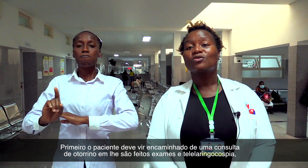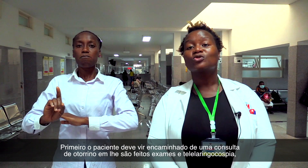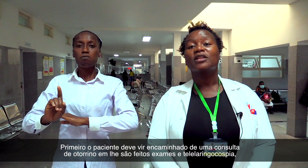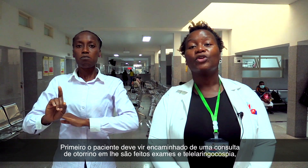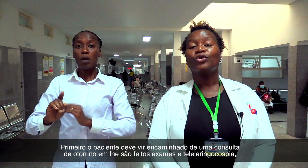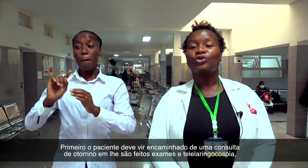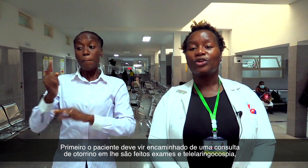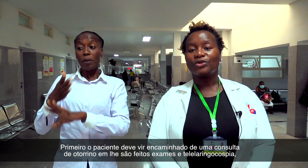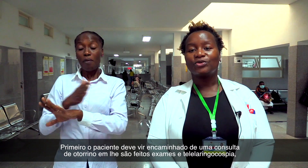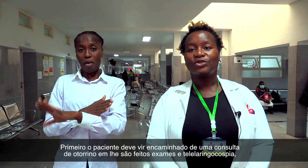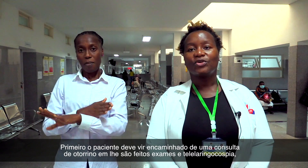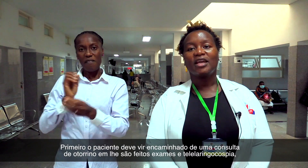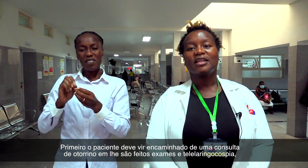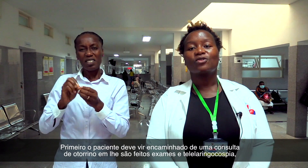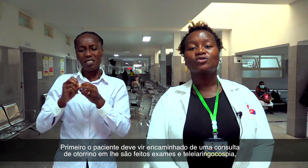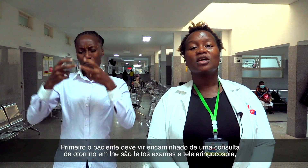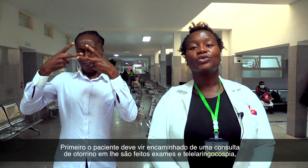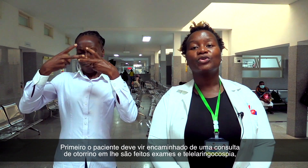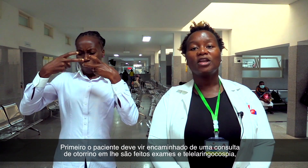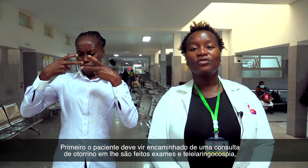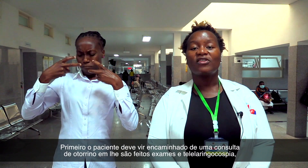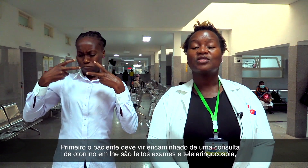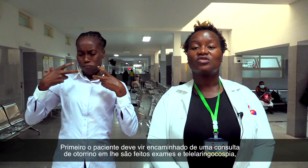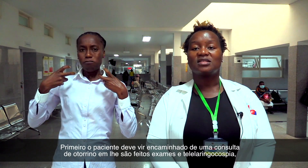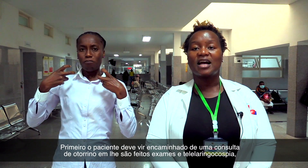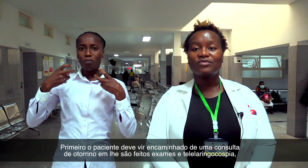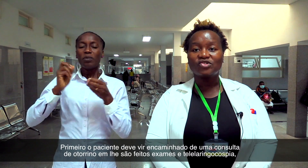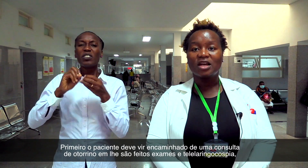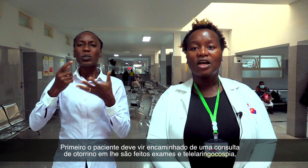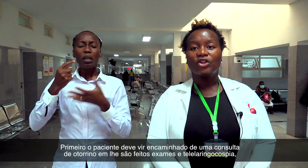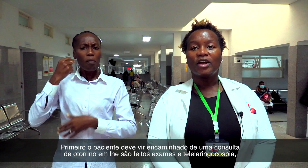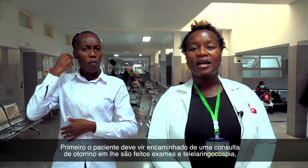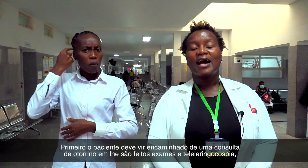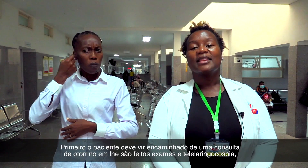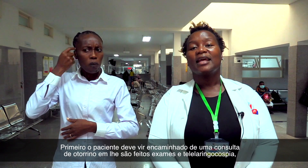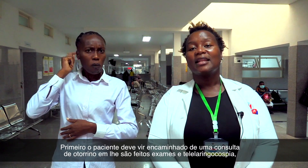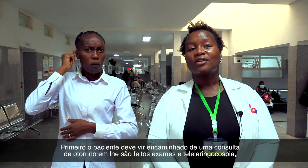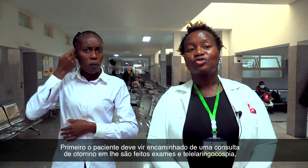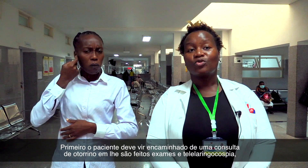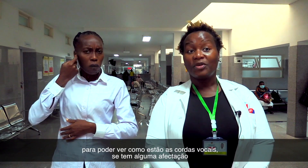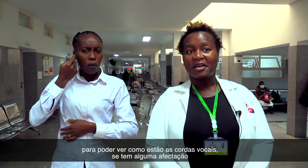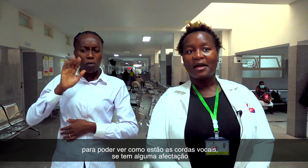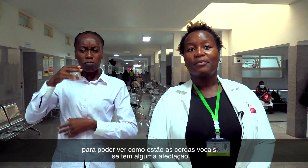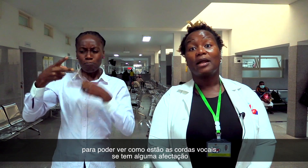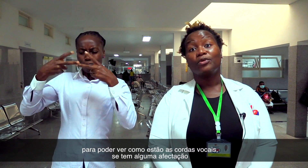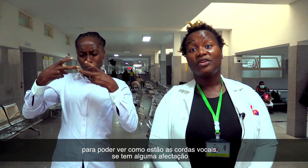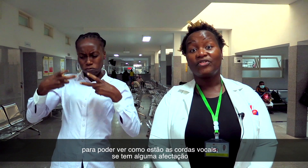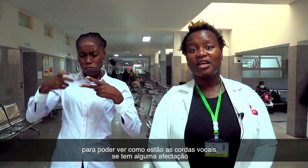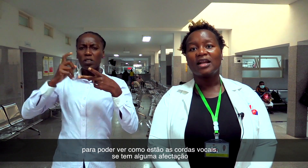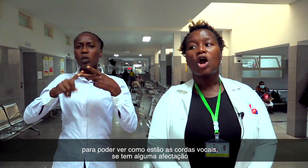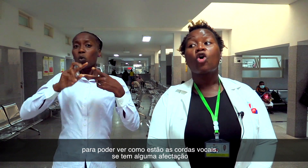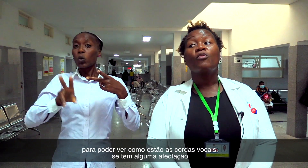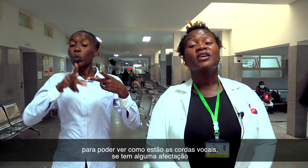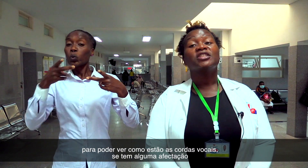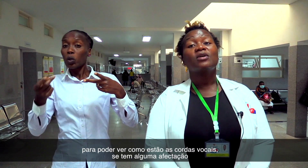encaminhado de uma consulta de otorrino, não é? Em que na consulta do otorrino ele faz os exames, não é? A telelargoscopia, para poder